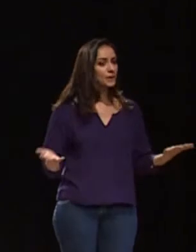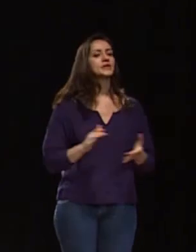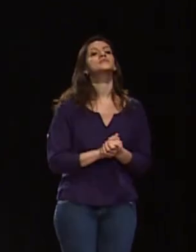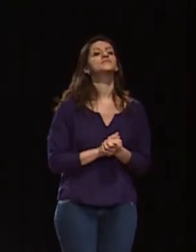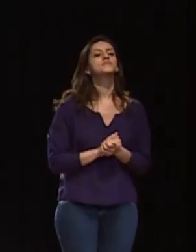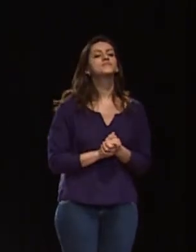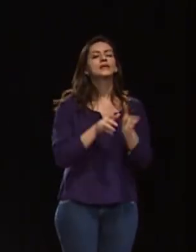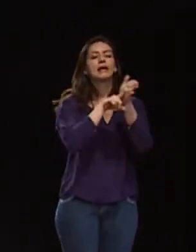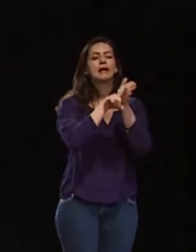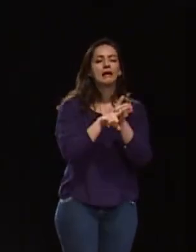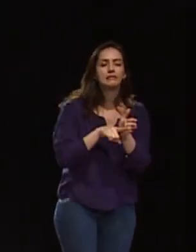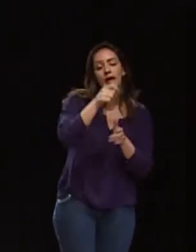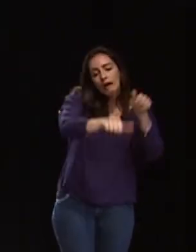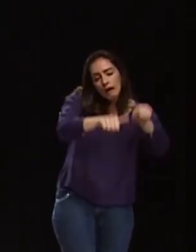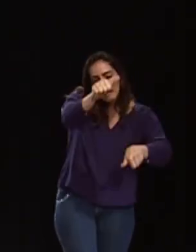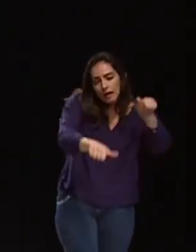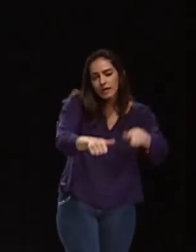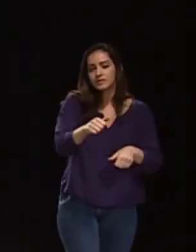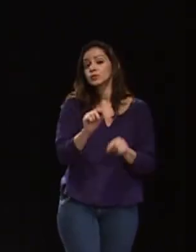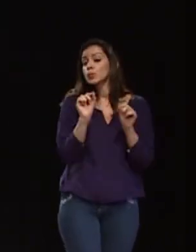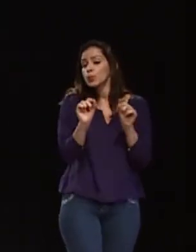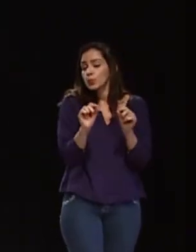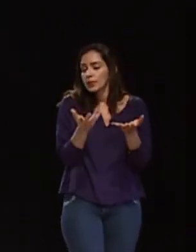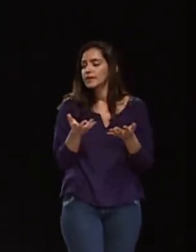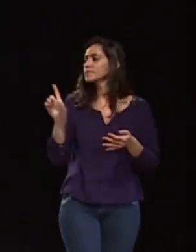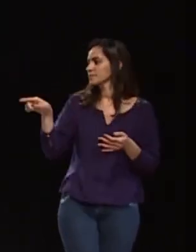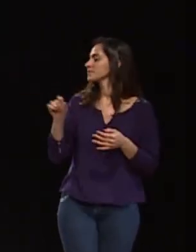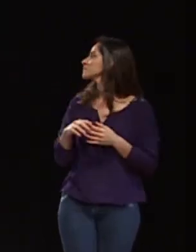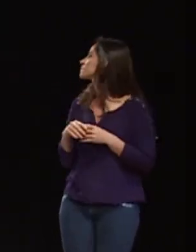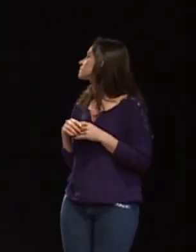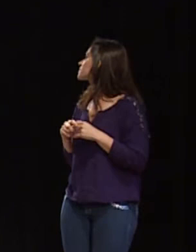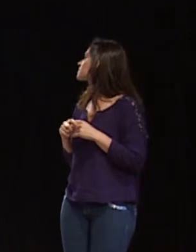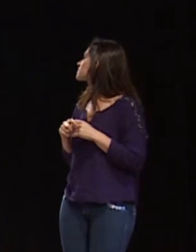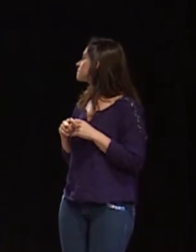E aí, eu, com essa pesquisa, eu fiz uma avaliação de que forma.